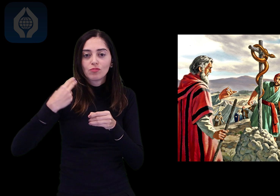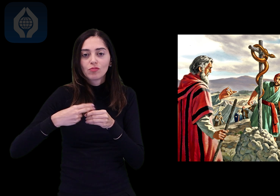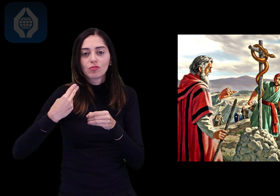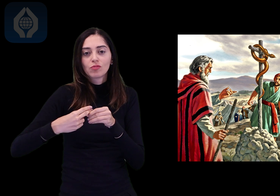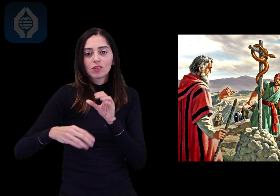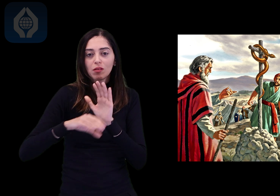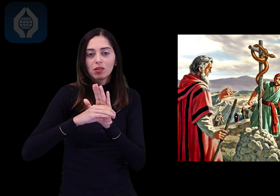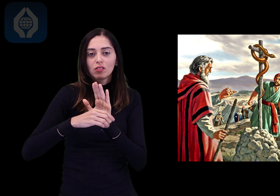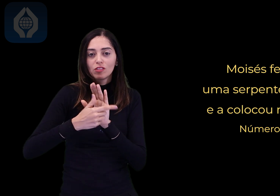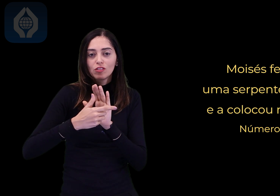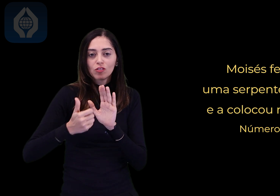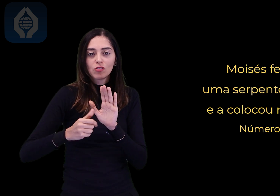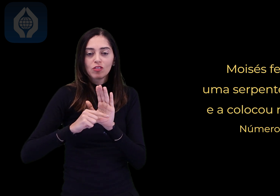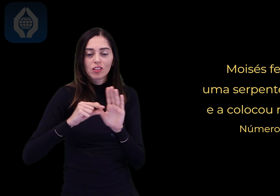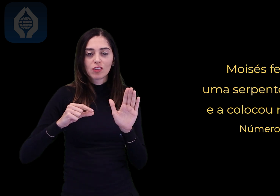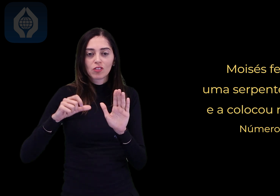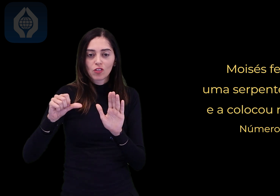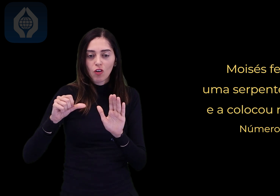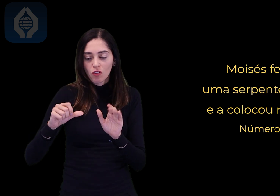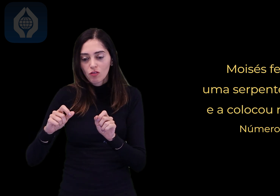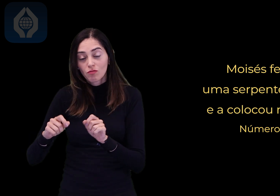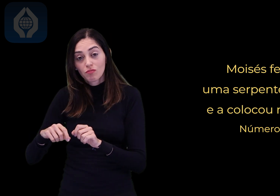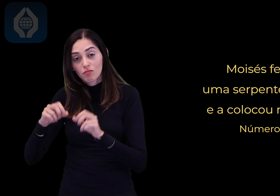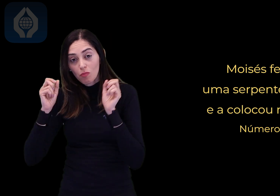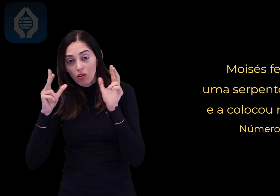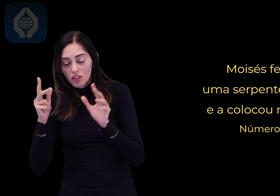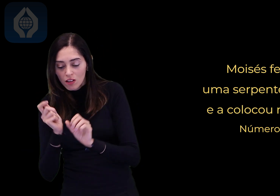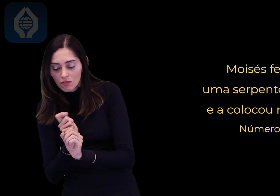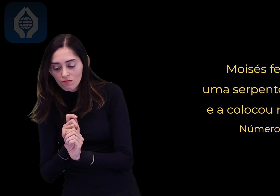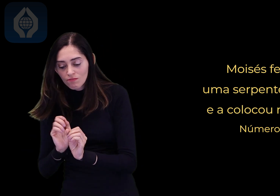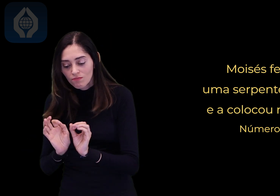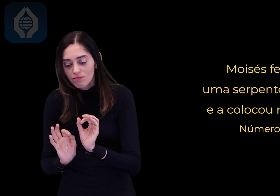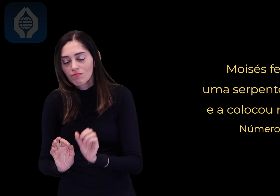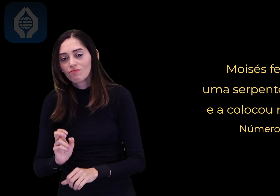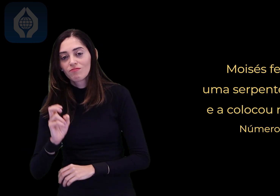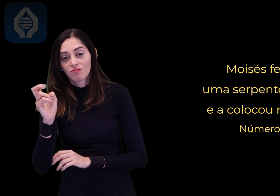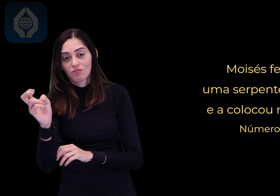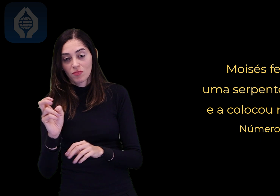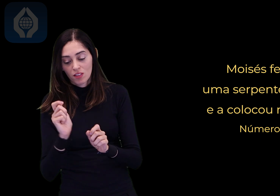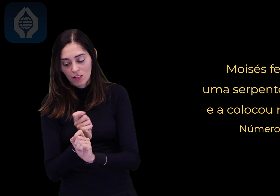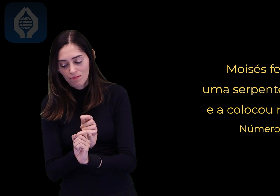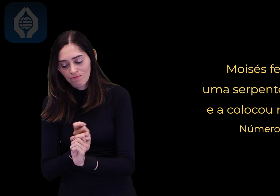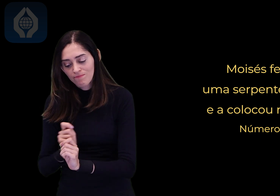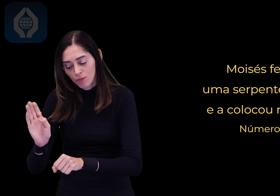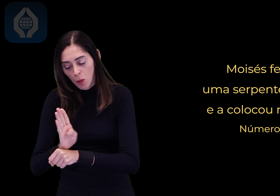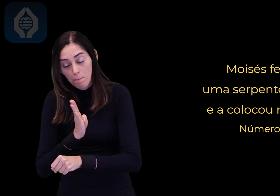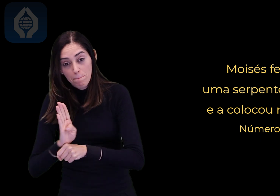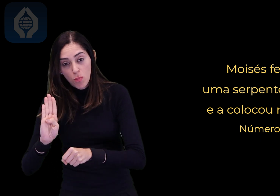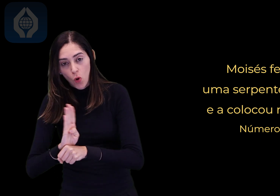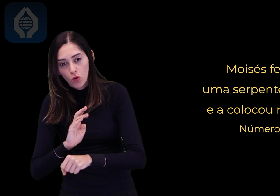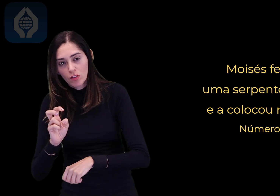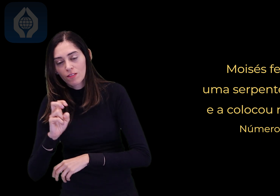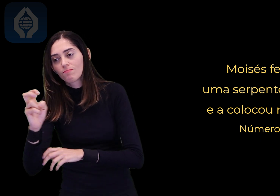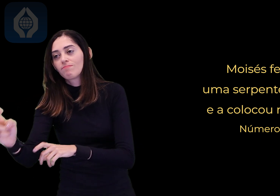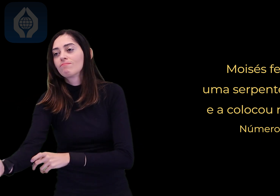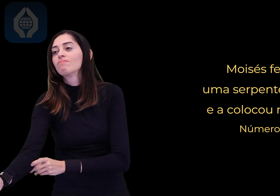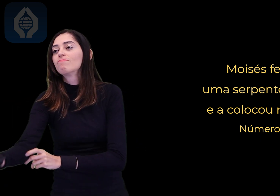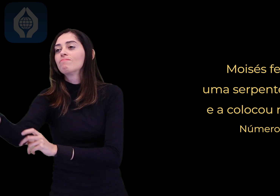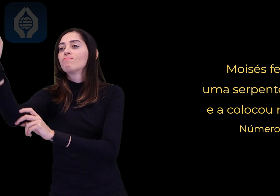de Deus. Números 21, 9 diz: Moisés fez então uma serpente de bronze e a colocou num poste. Quando alguém